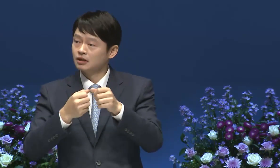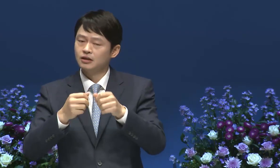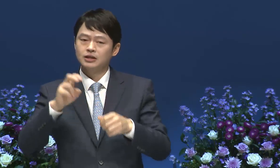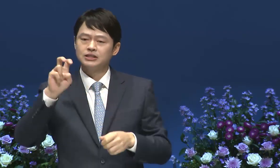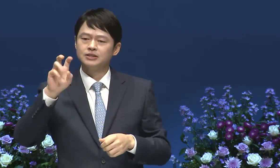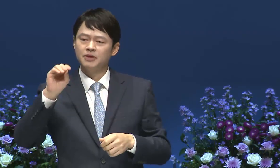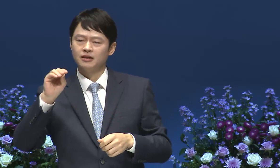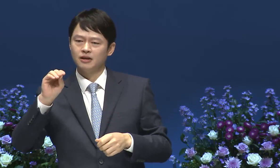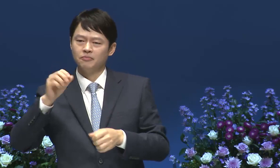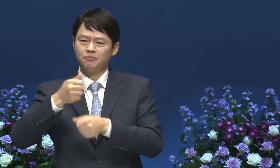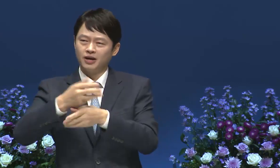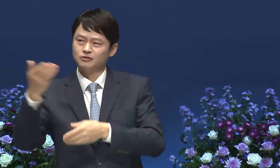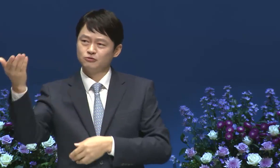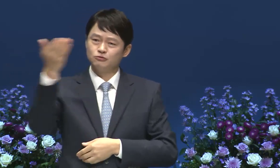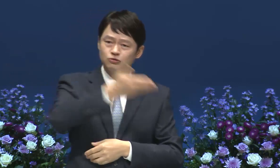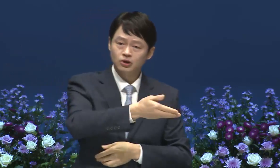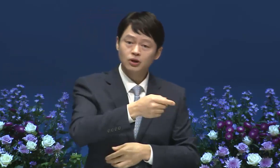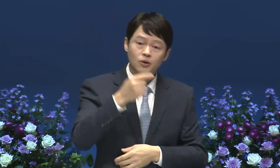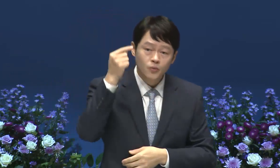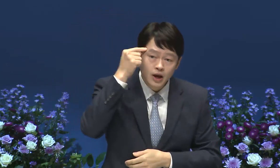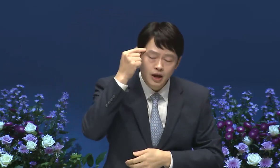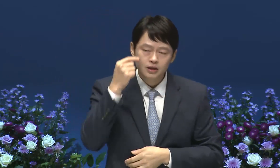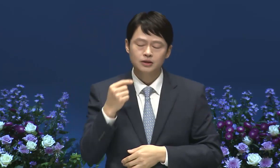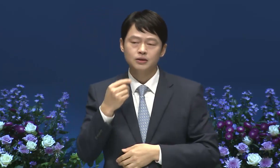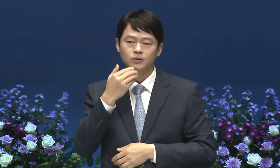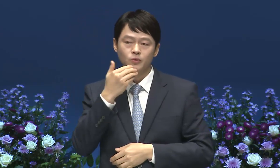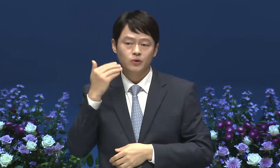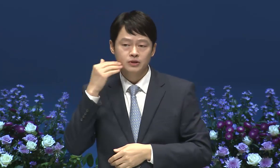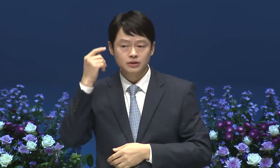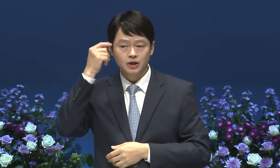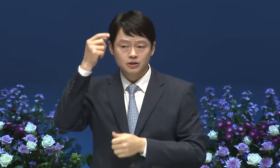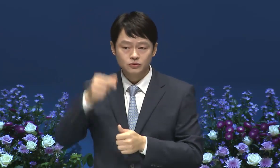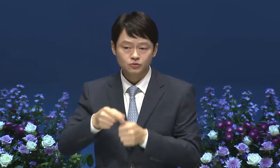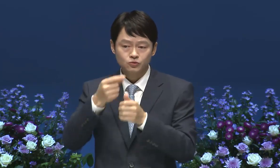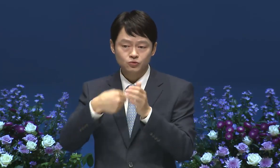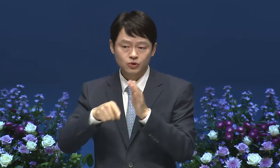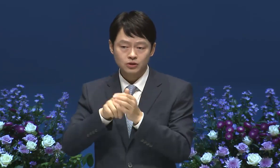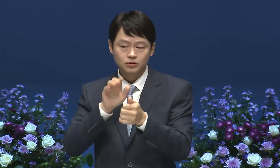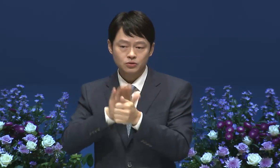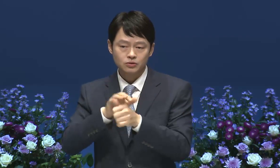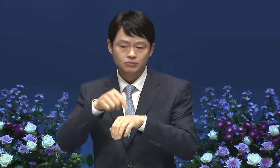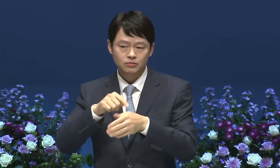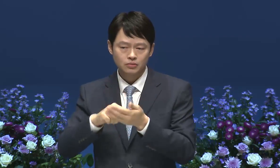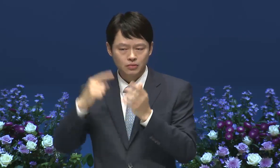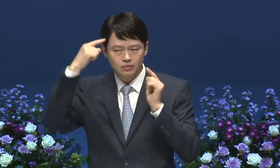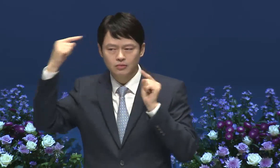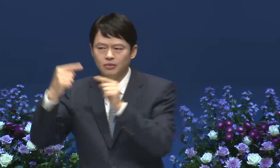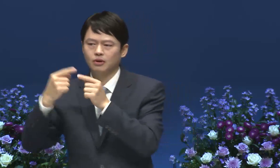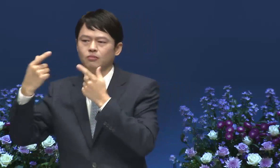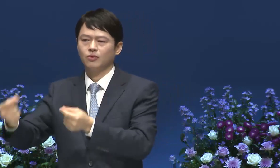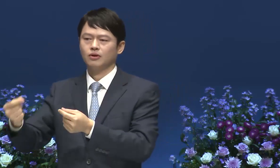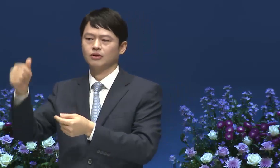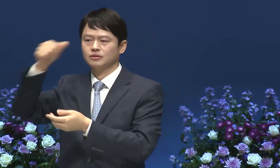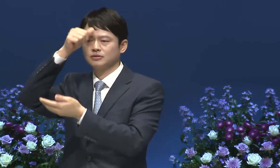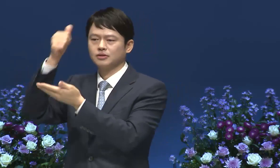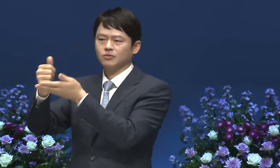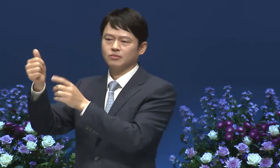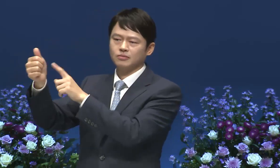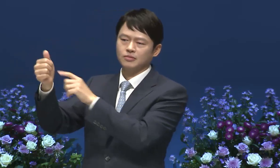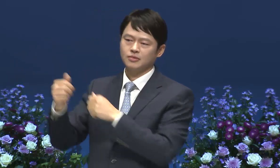MOU를 체결해서 NGO 활동을 하면서 20만 평의 부지를 더 추가로 빌려줄 테니 그 지역에서 헌신을 해달라라고